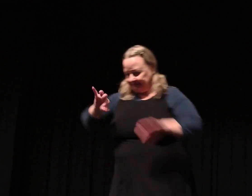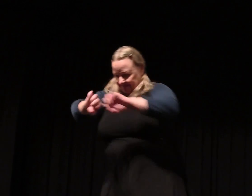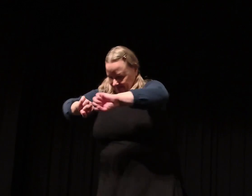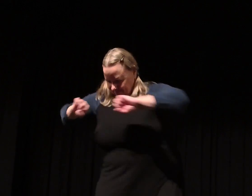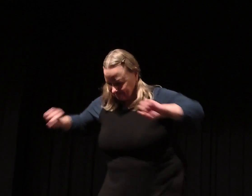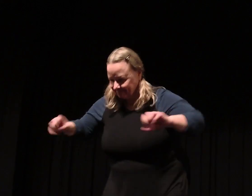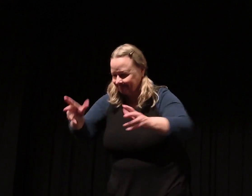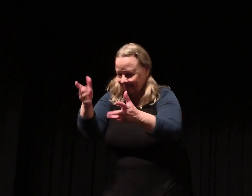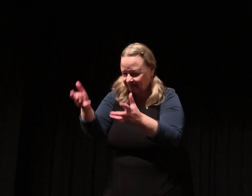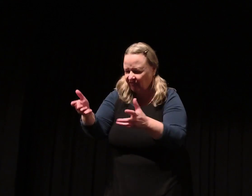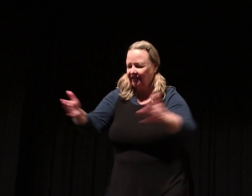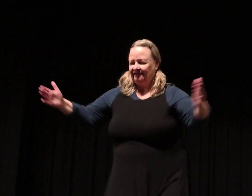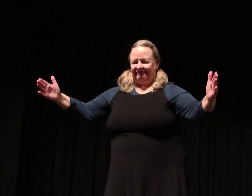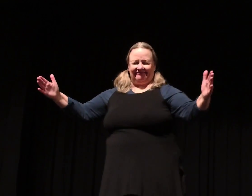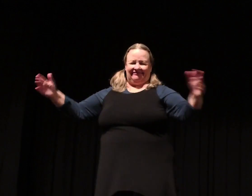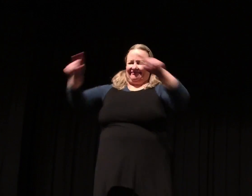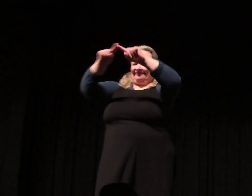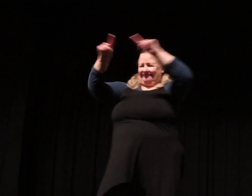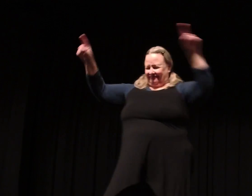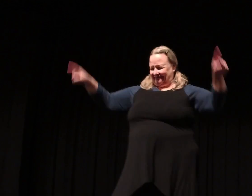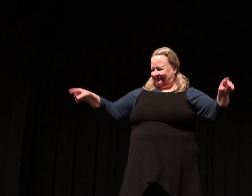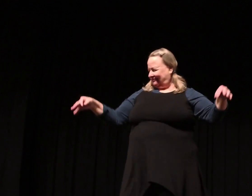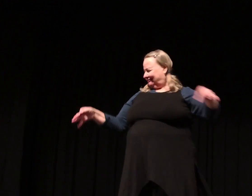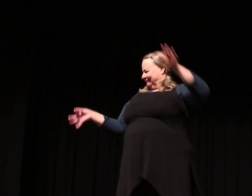vais aller aux toilettes.